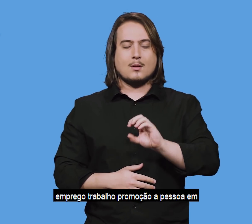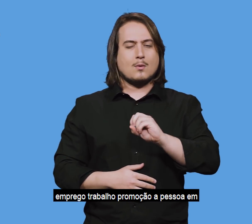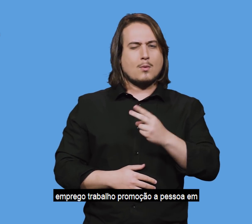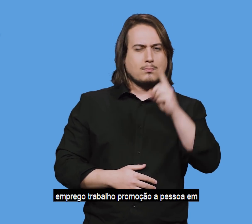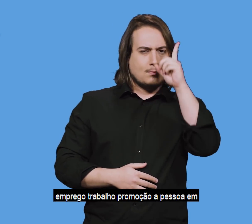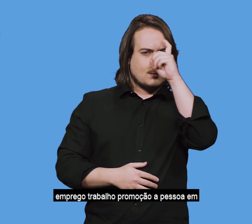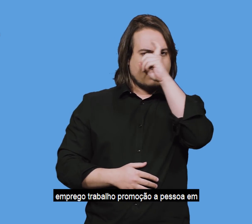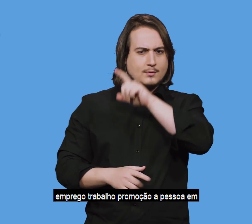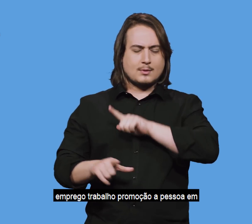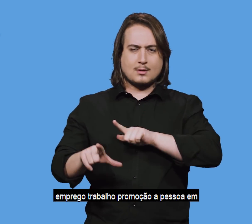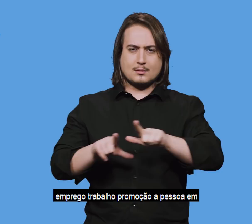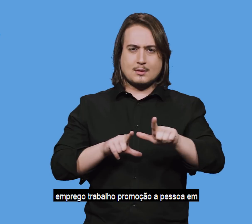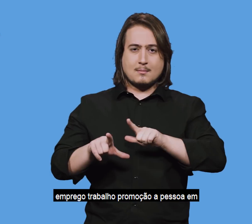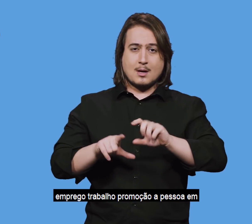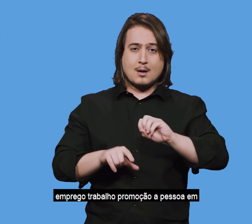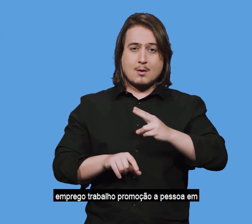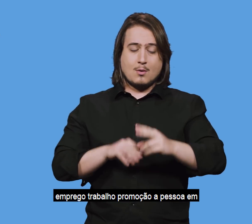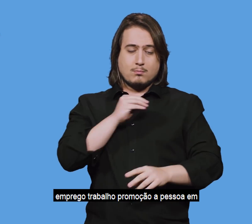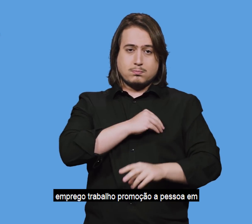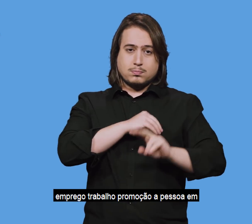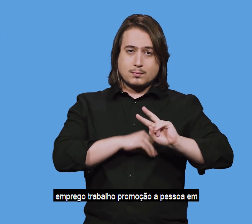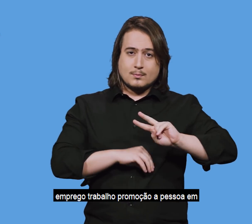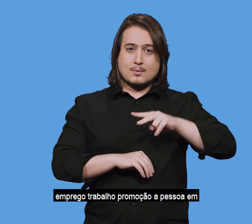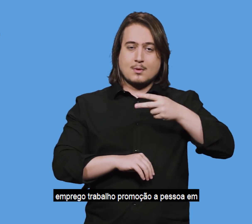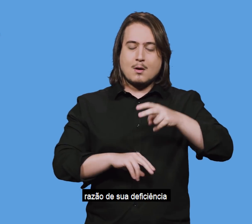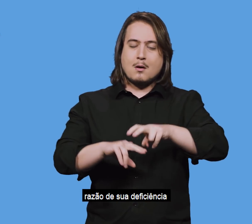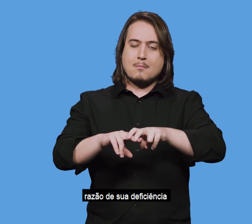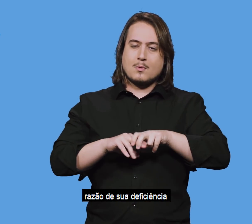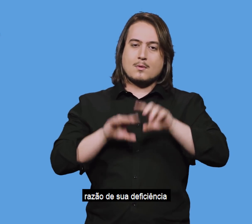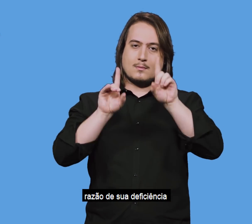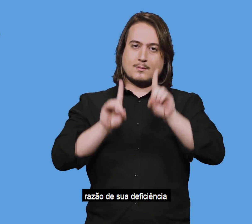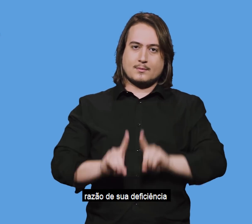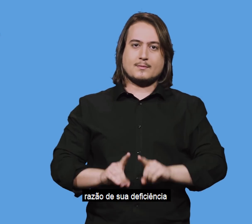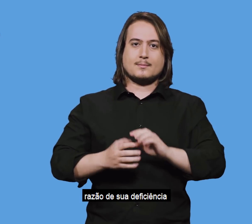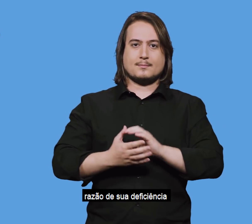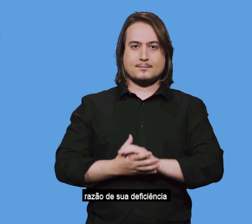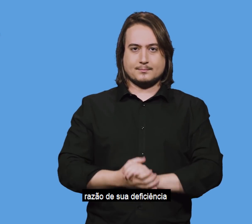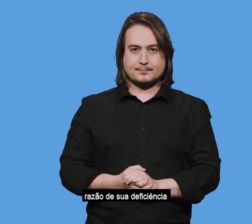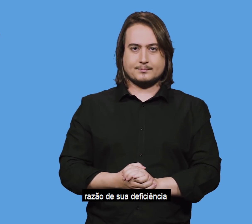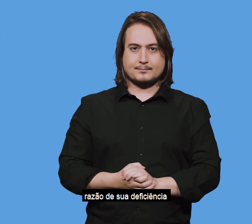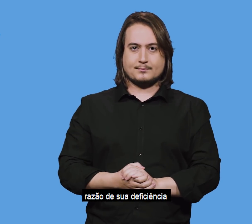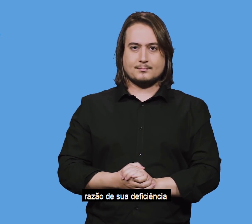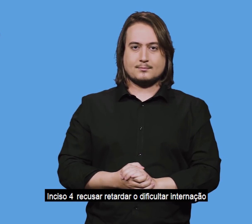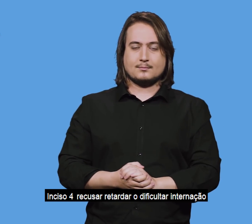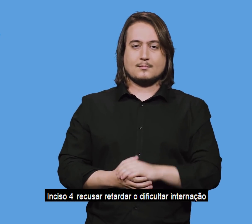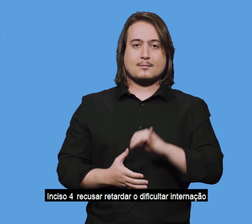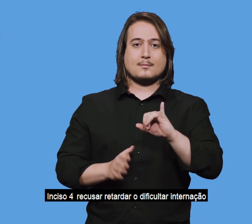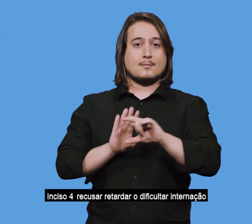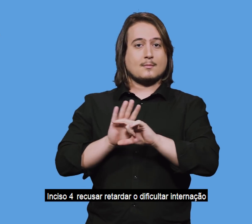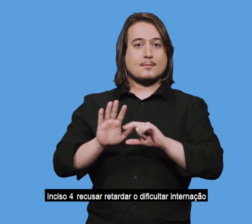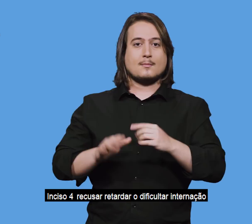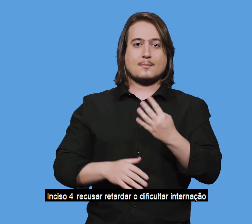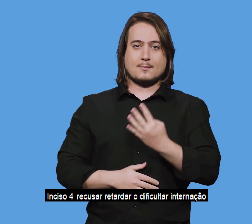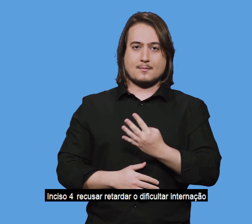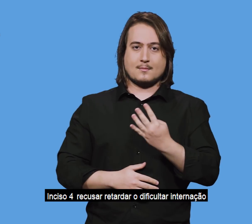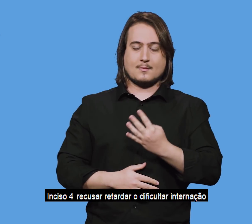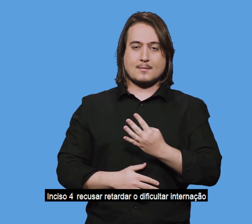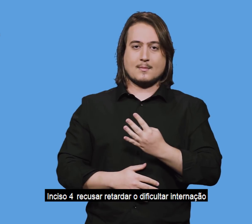trabalho ou promoção a pessoa em razão de sua deficiência inciso 4 recusar